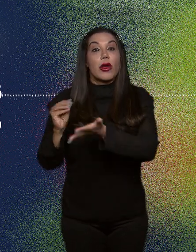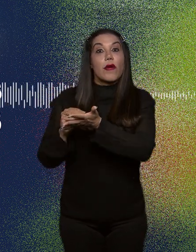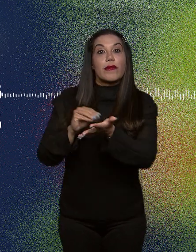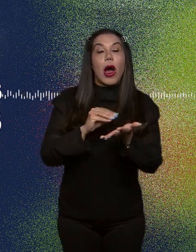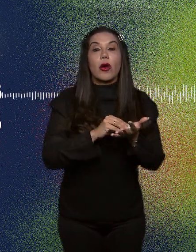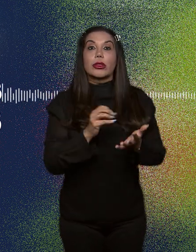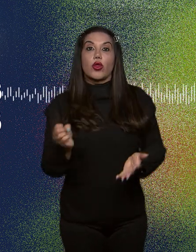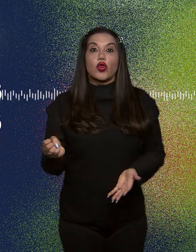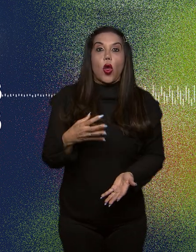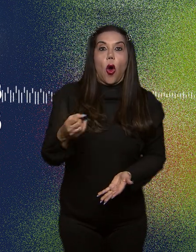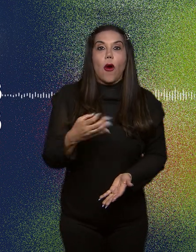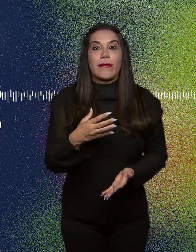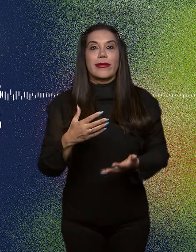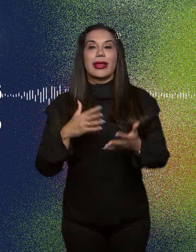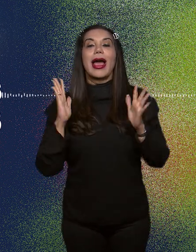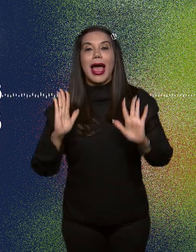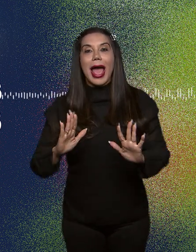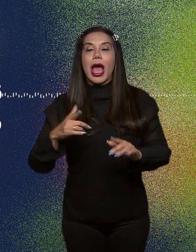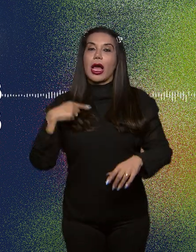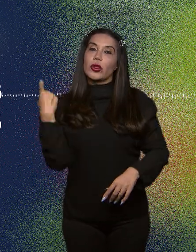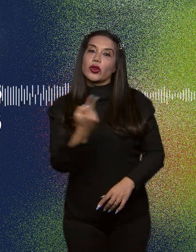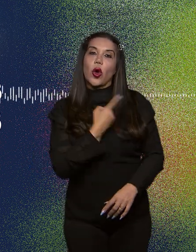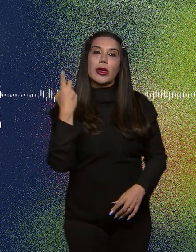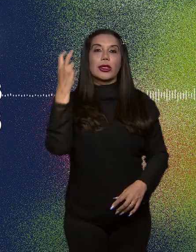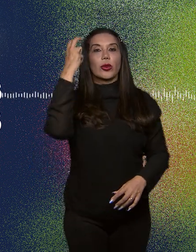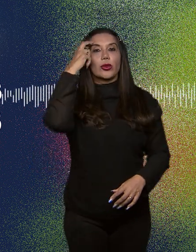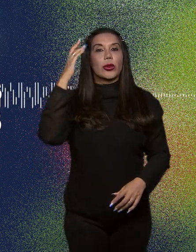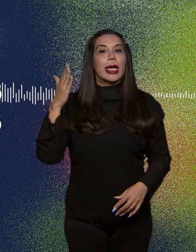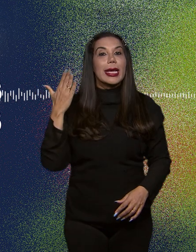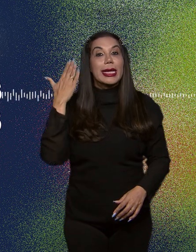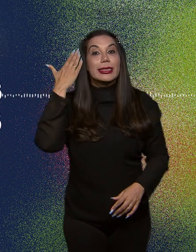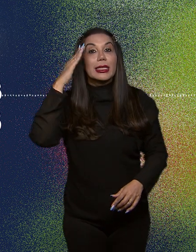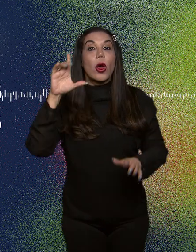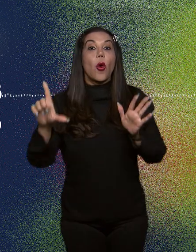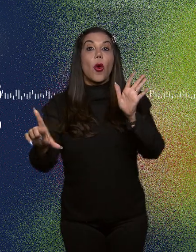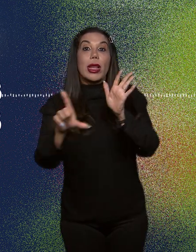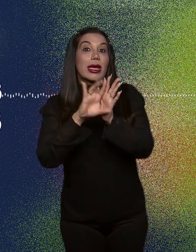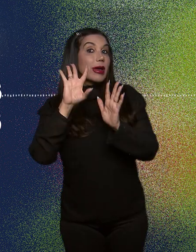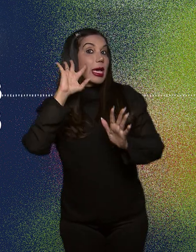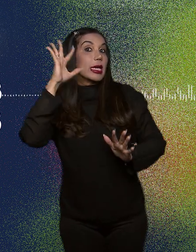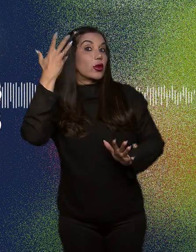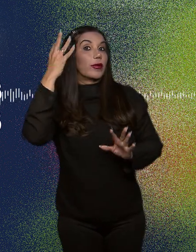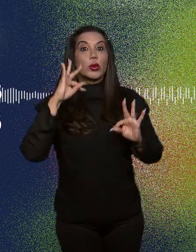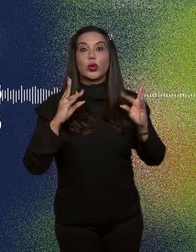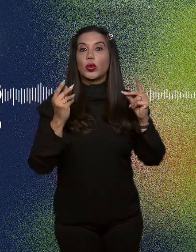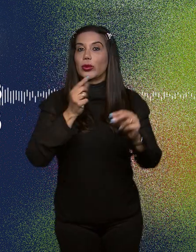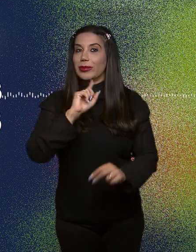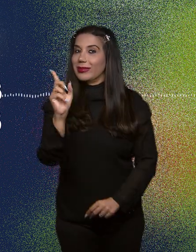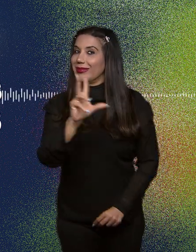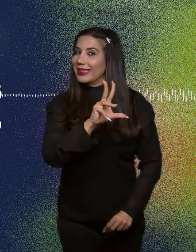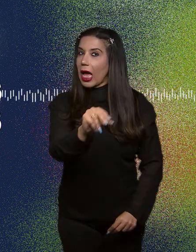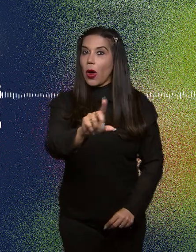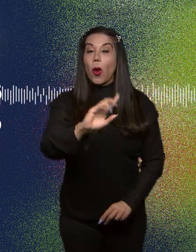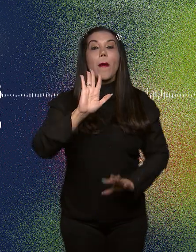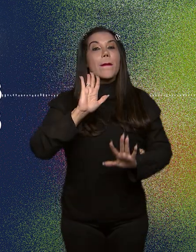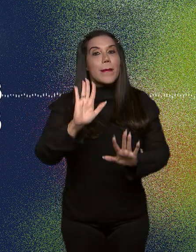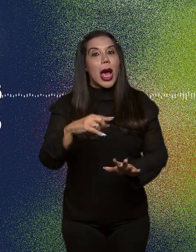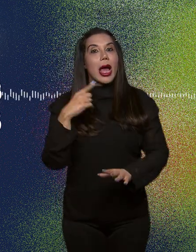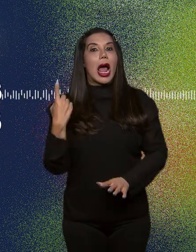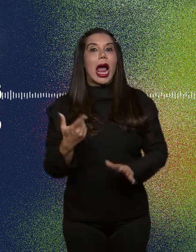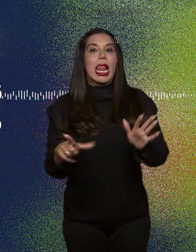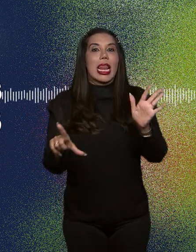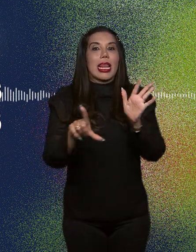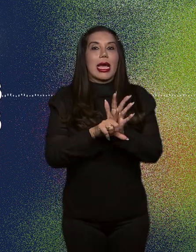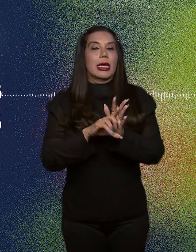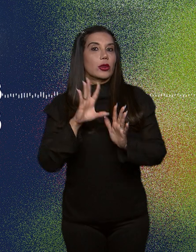mais. É que isso faz parte da nossa cultura, entender que uma lei vai resolver tudo, né? E a gente sabe muito bem que uma lei não